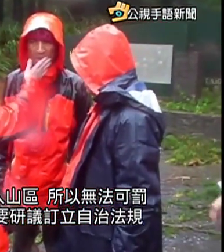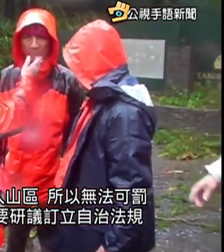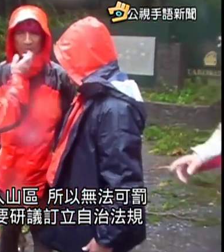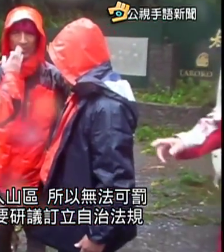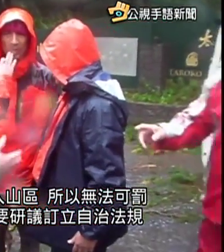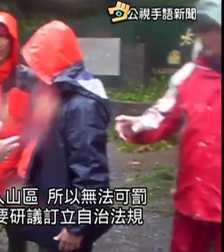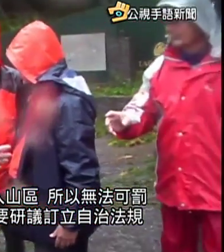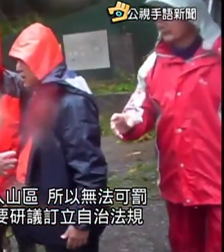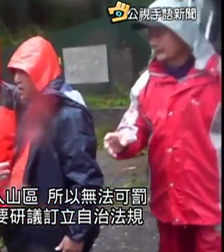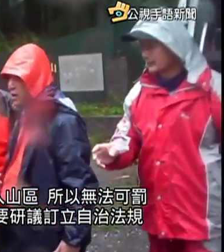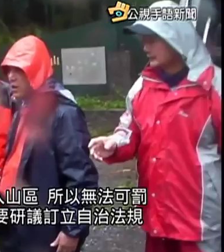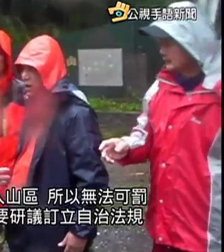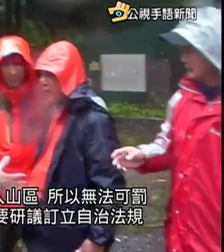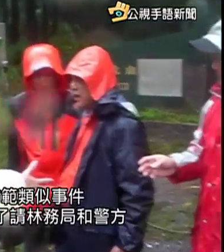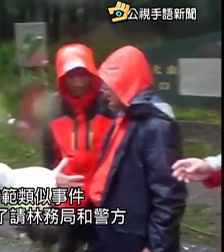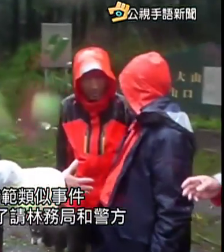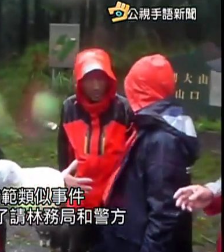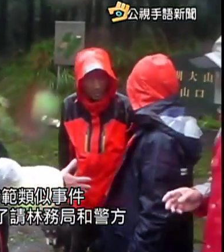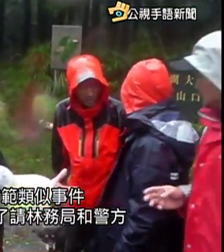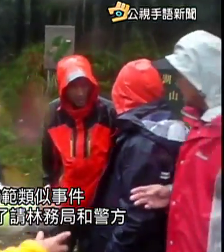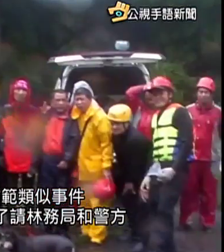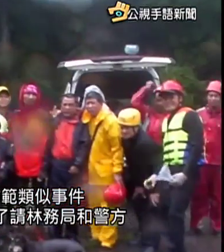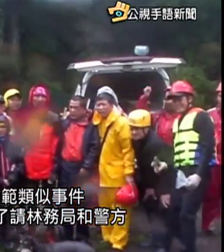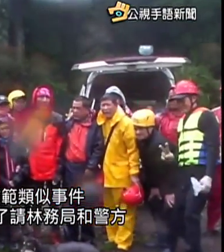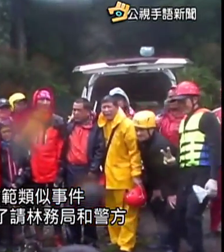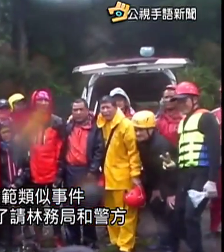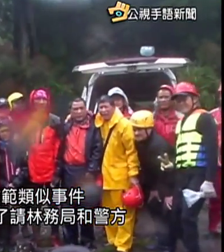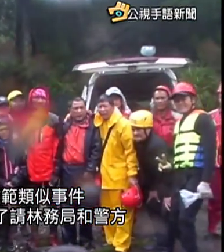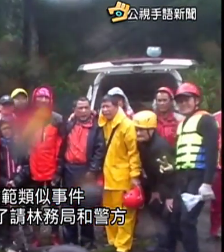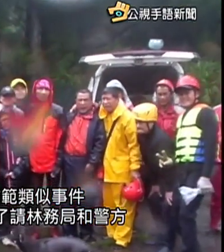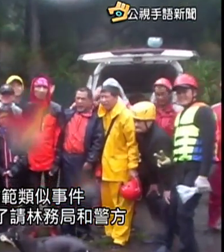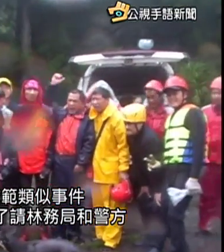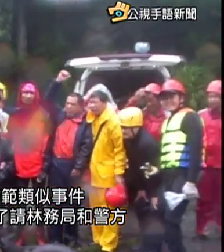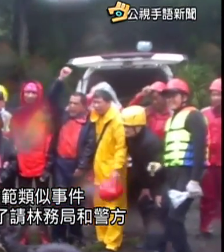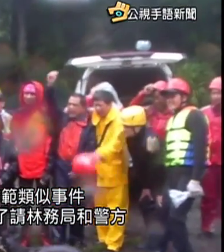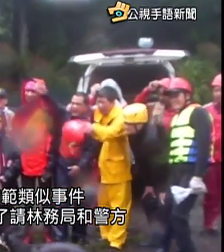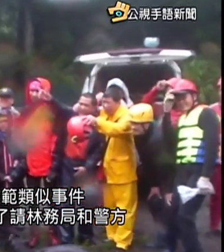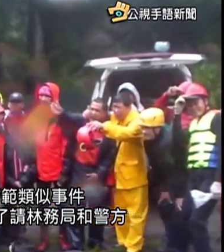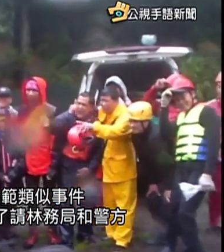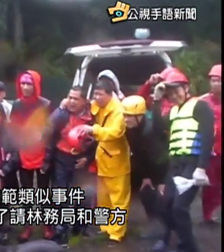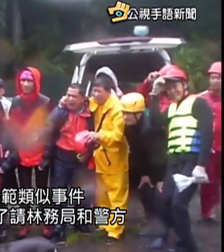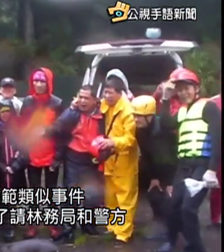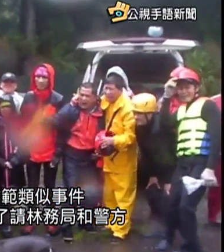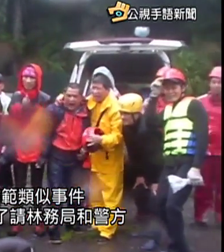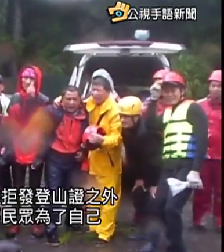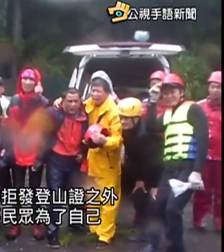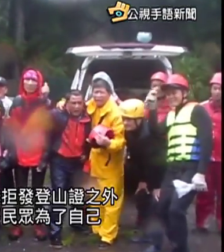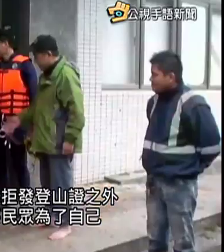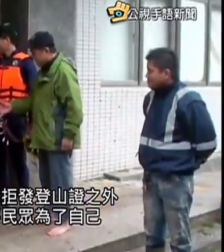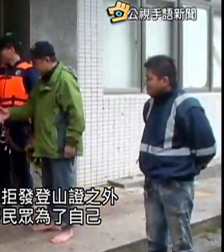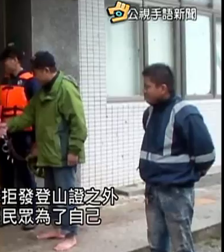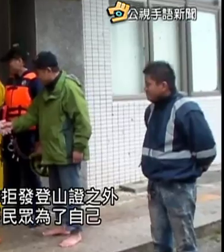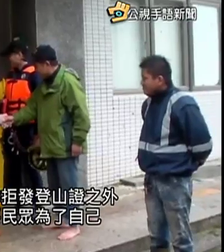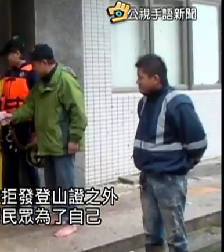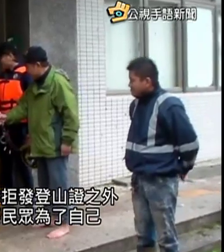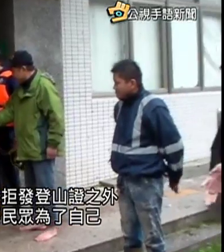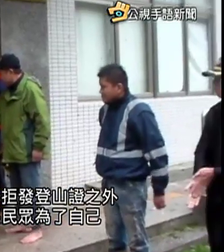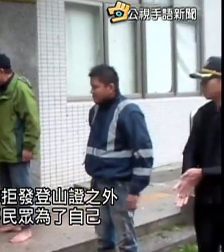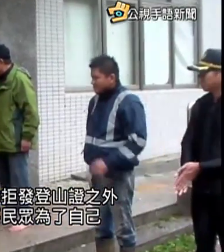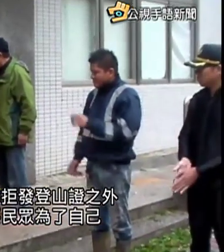自治法规，防范类似事件？目前除了警林务局和警方台风季聚发登山证之外，也要